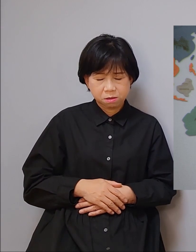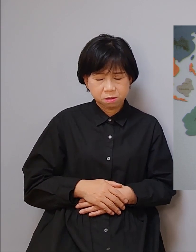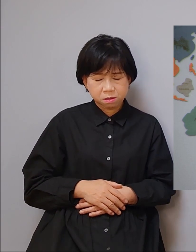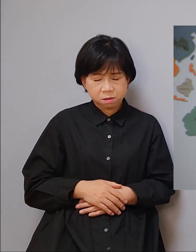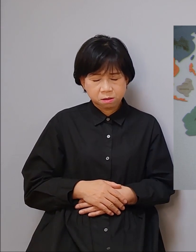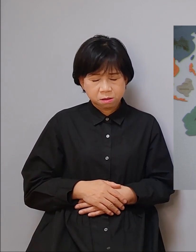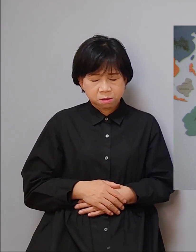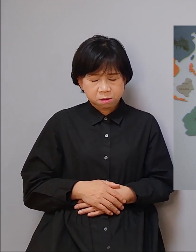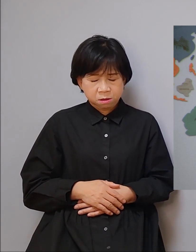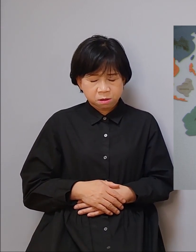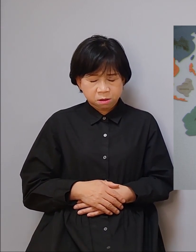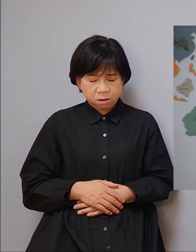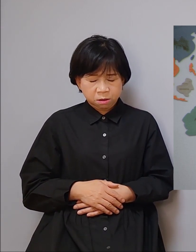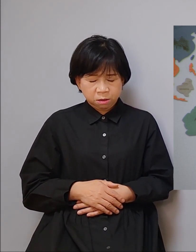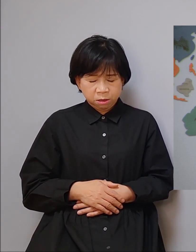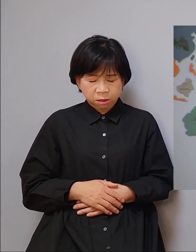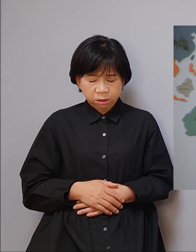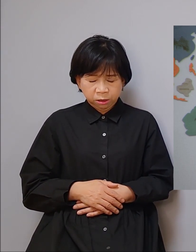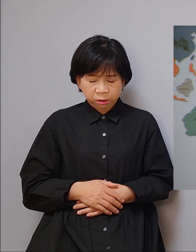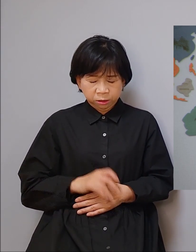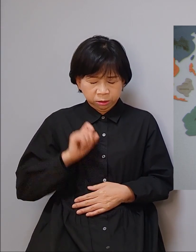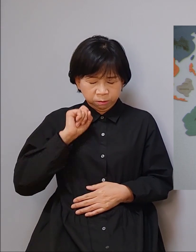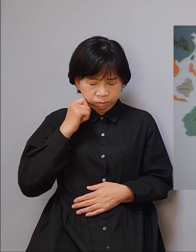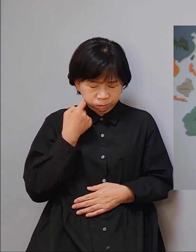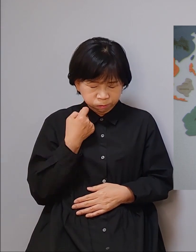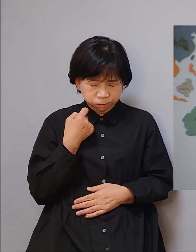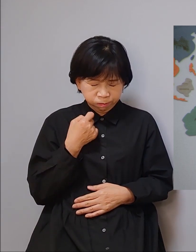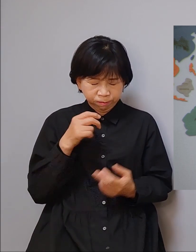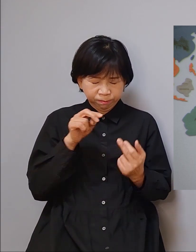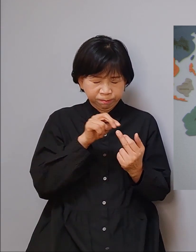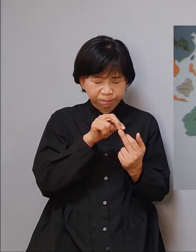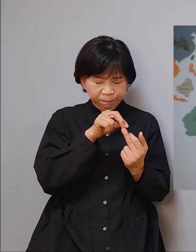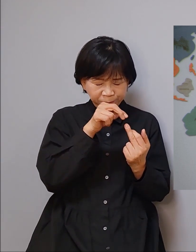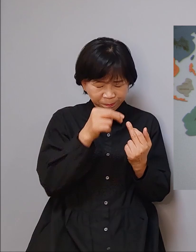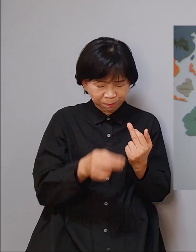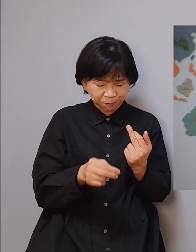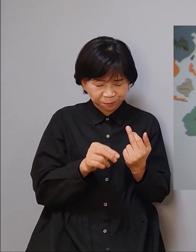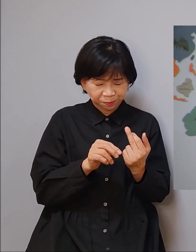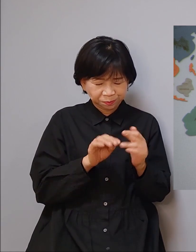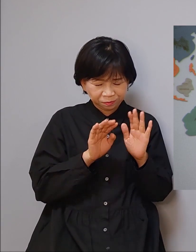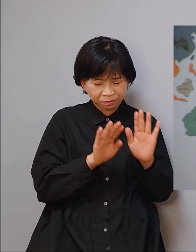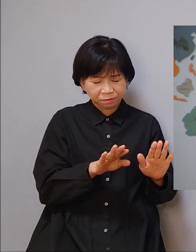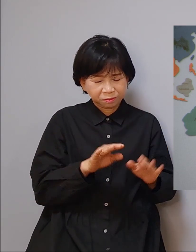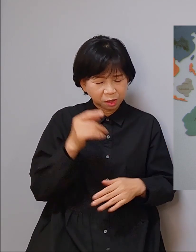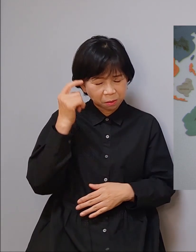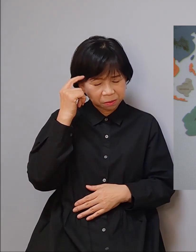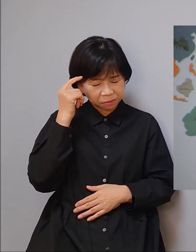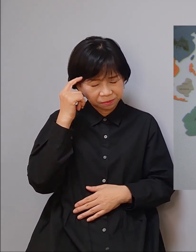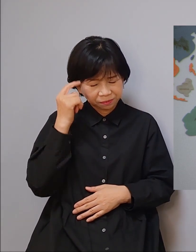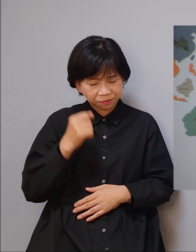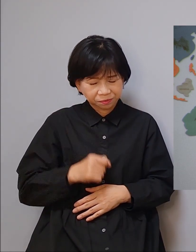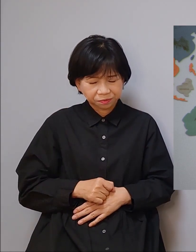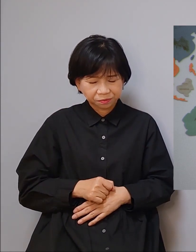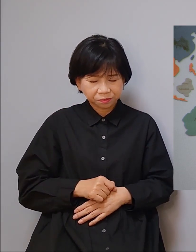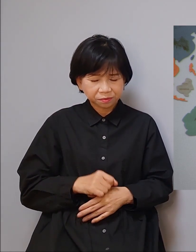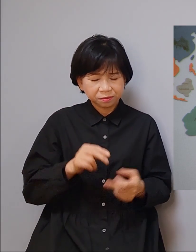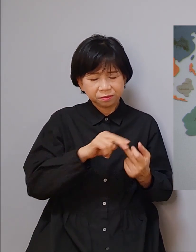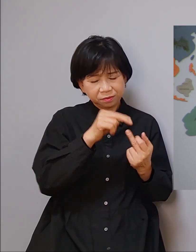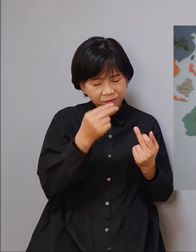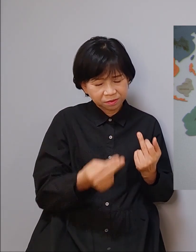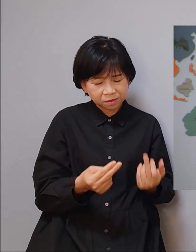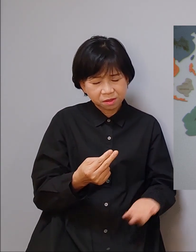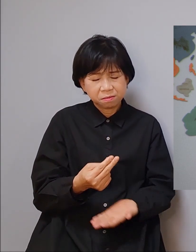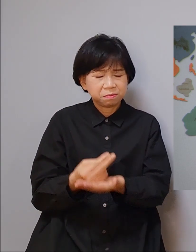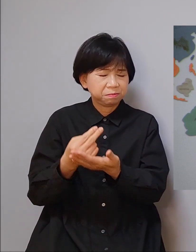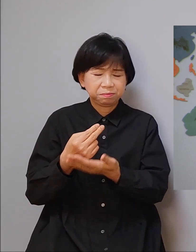그 둥지를 치워버리는지, 왜 벼랑 끝에서 밀어버리신 건지, 떨어지고 있는 나를 왜 하나님은